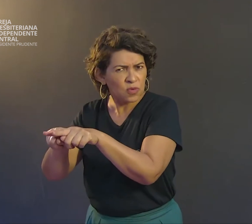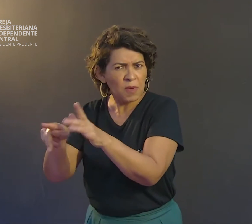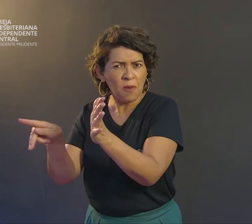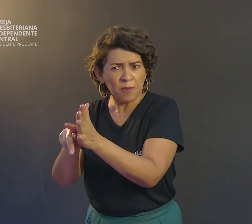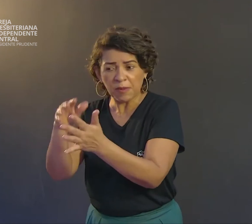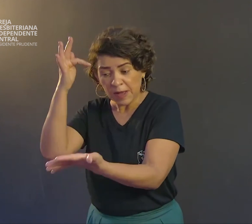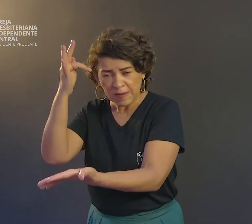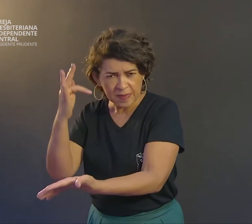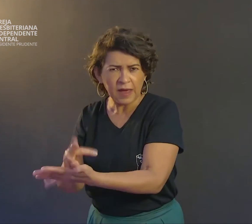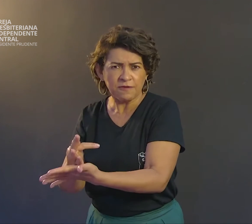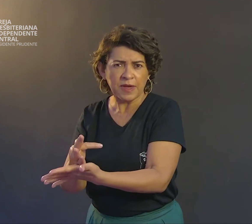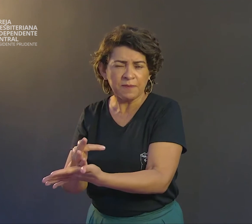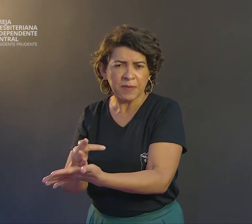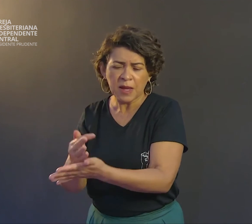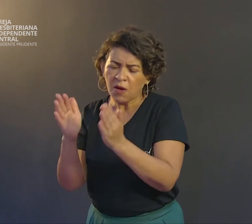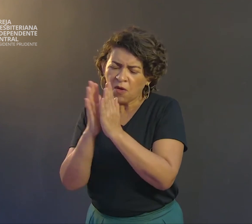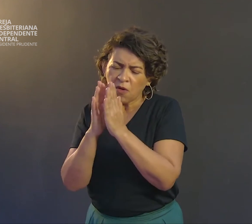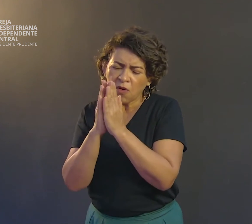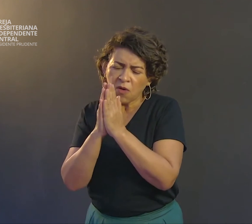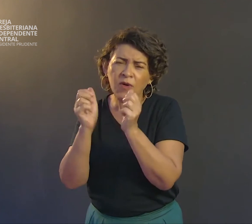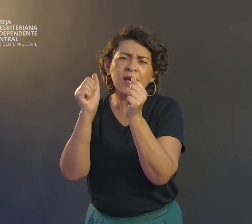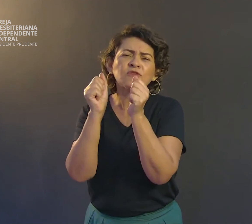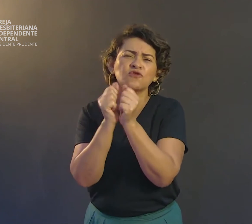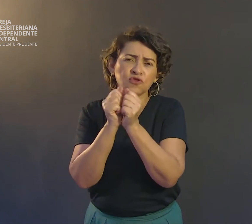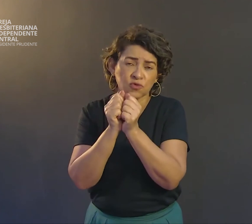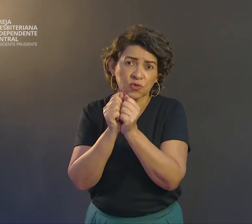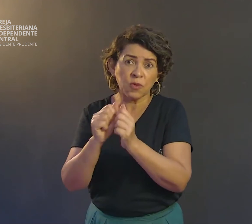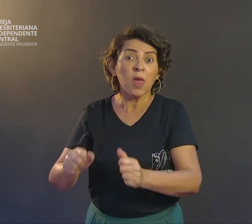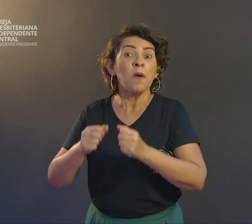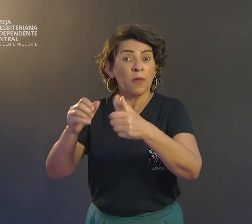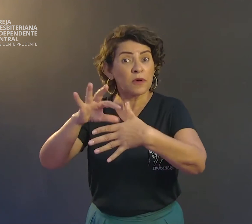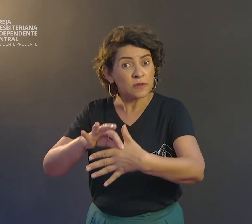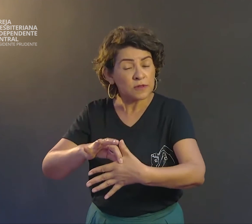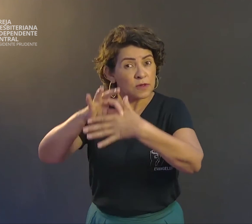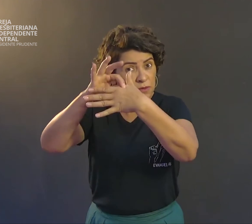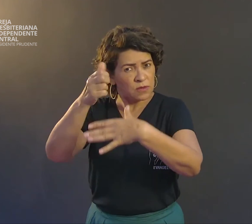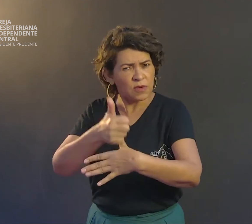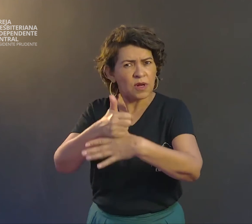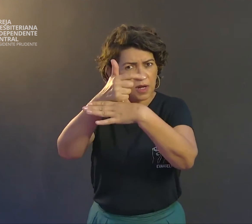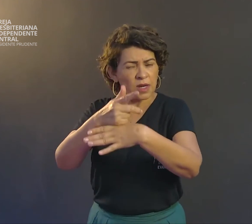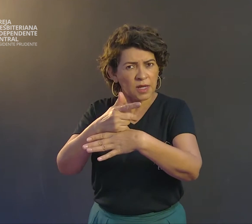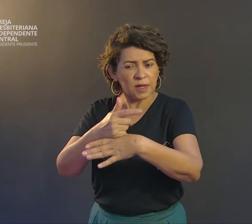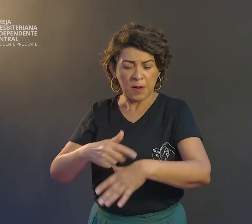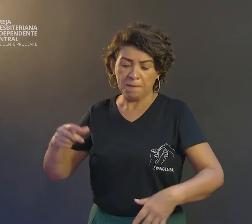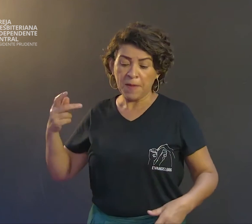você. Pode ser um líder em sua igreja, seu pastor ou qualquer outro irmão